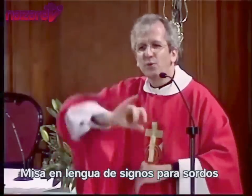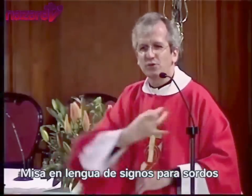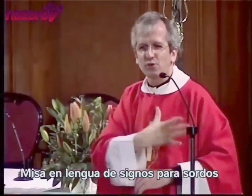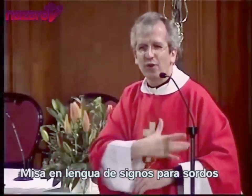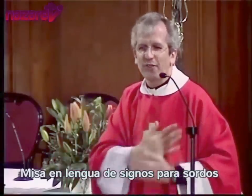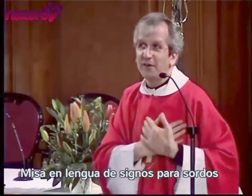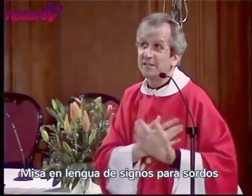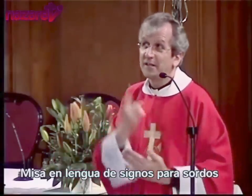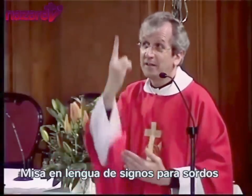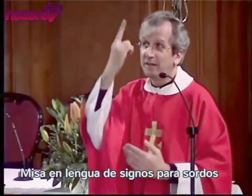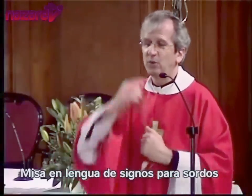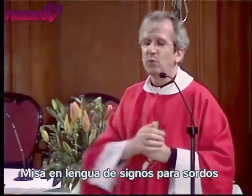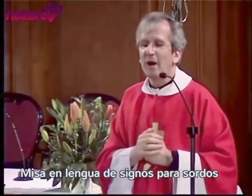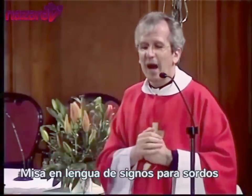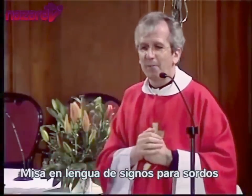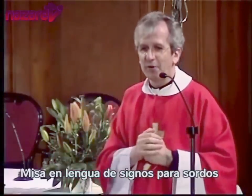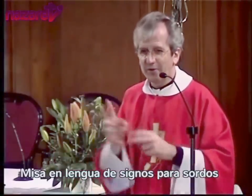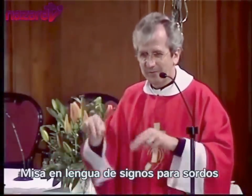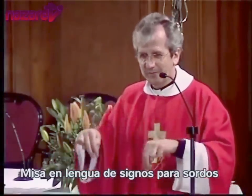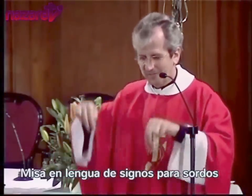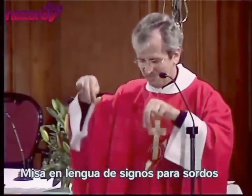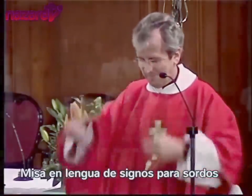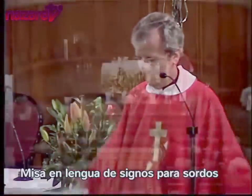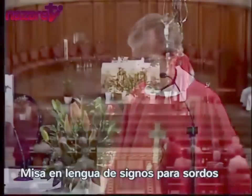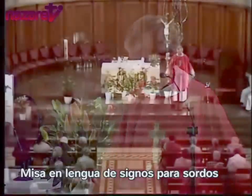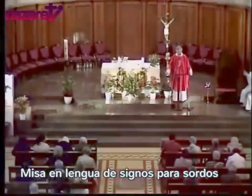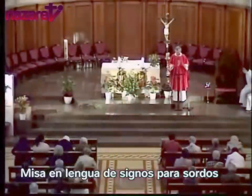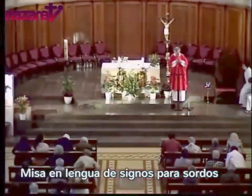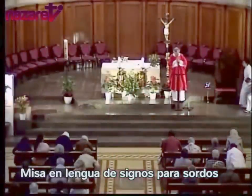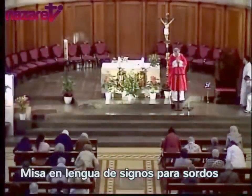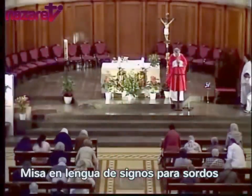llena nuestros corazones de tu amor.